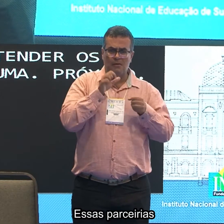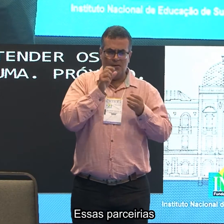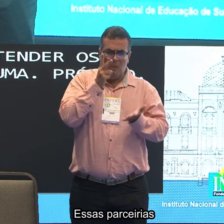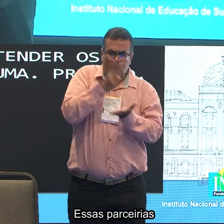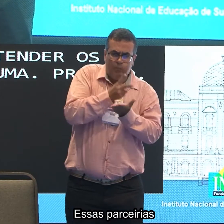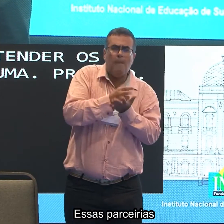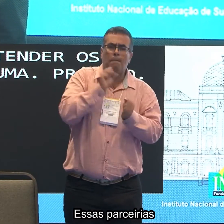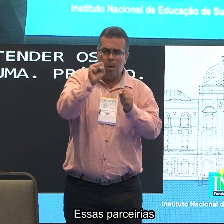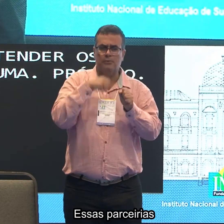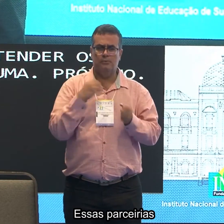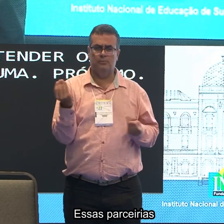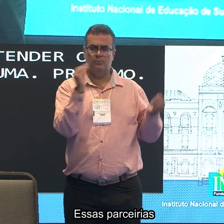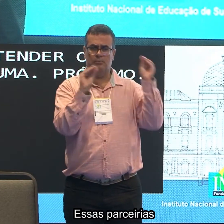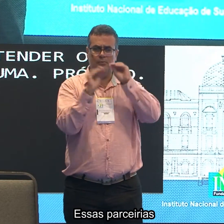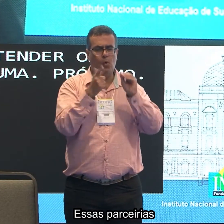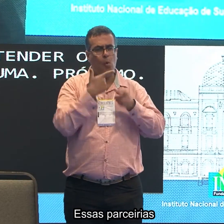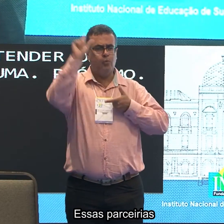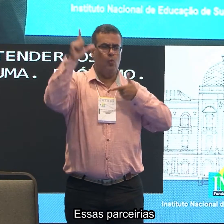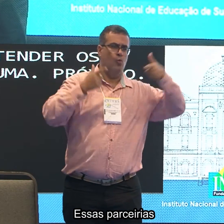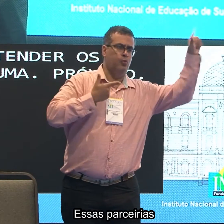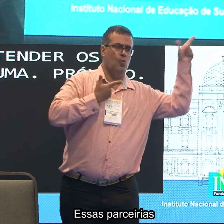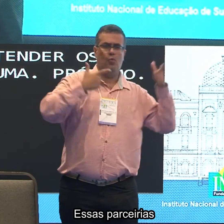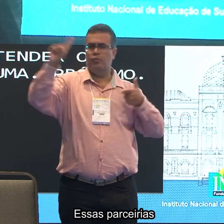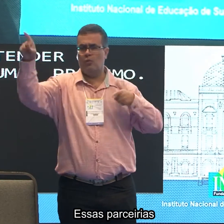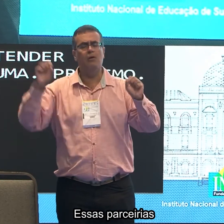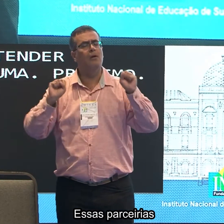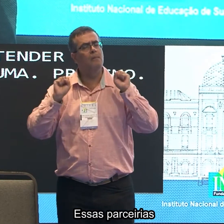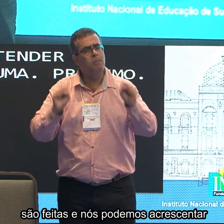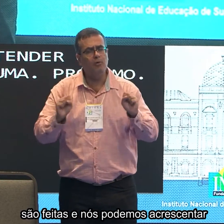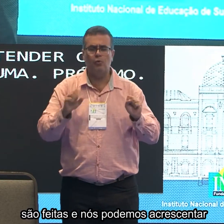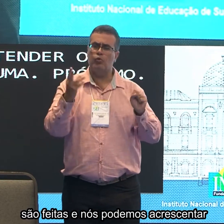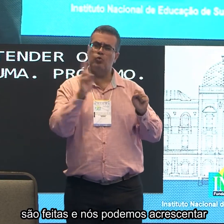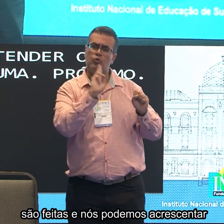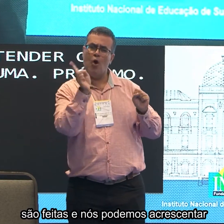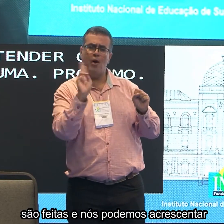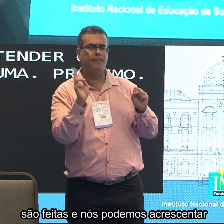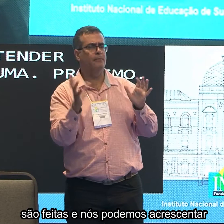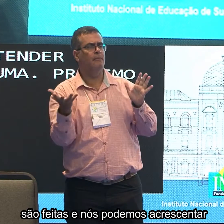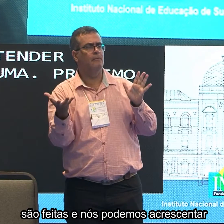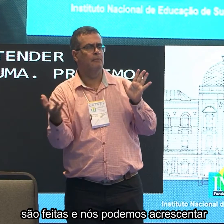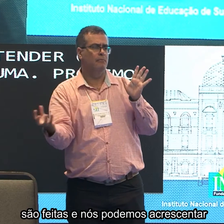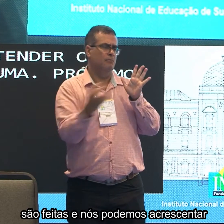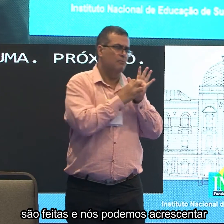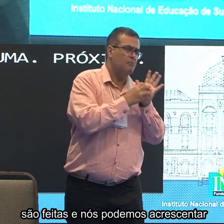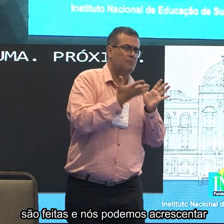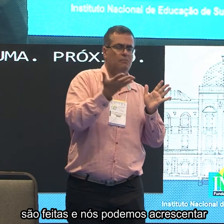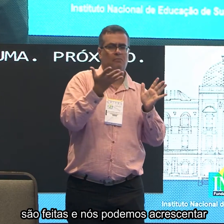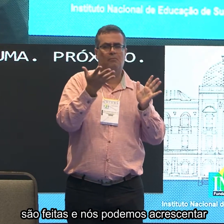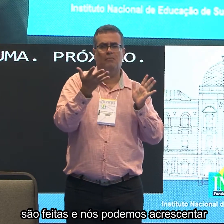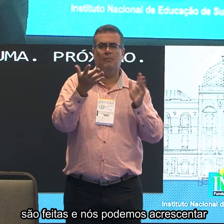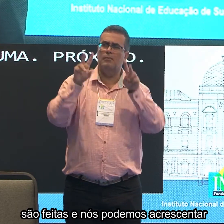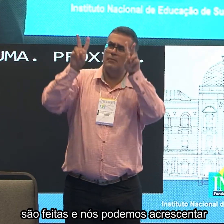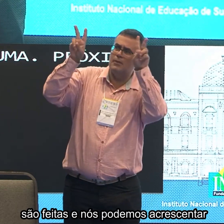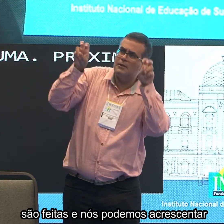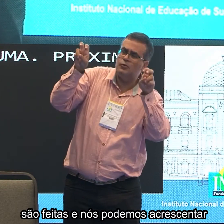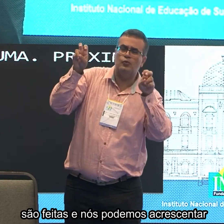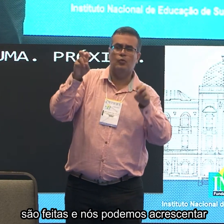Então, essas parcerias são feitas e nós podemos acrescentar ou